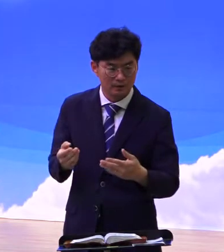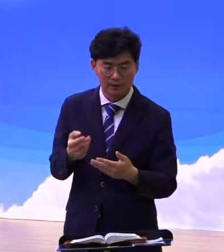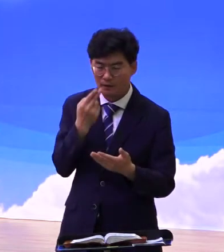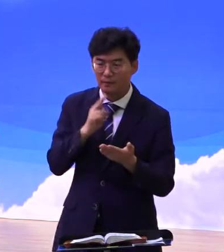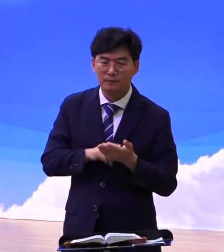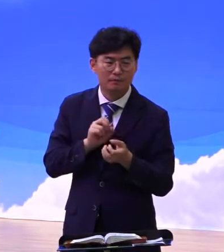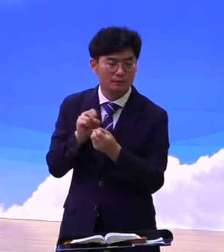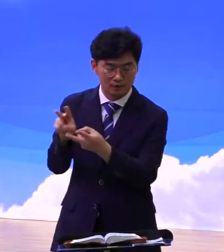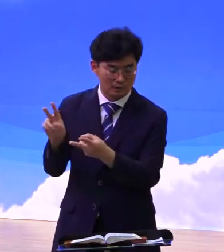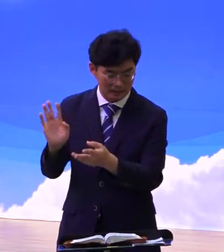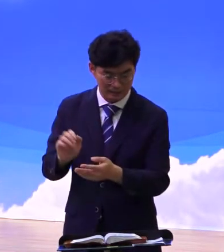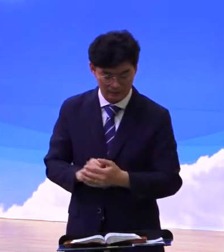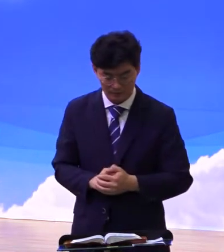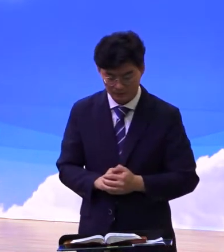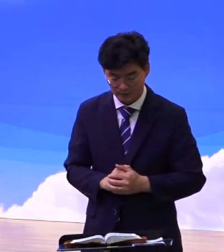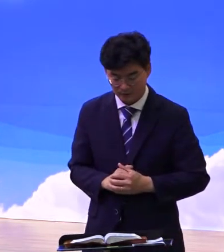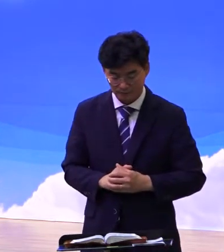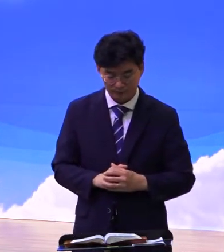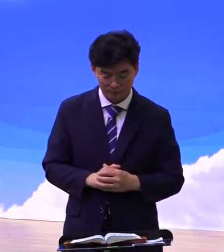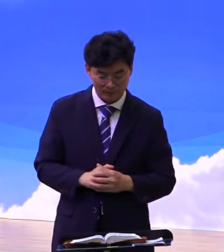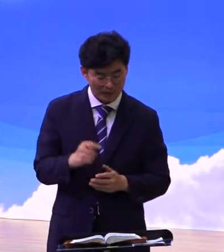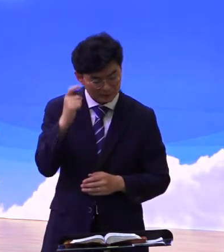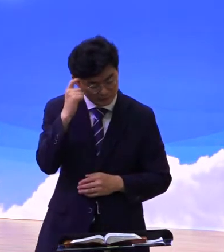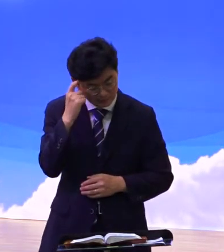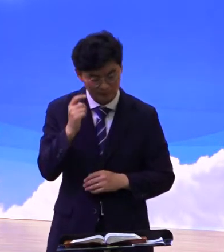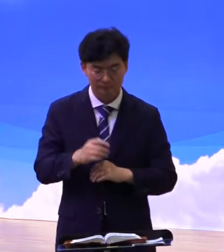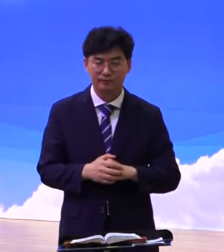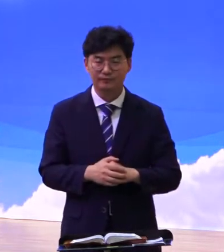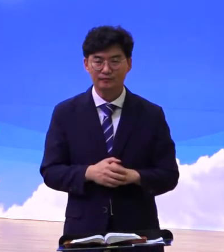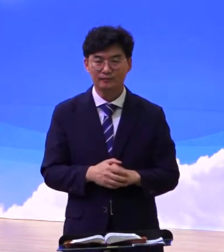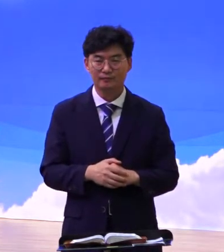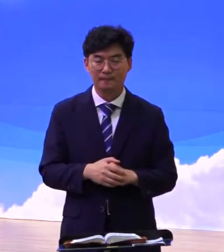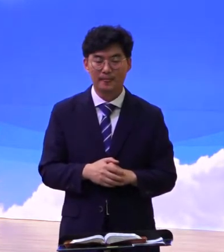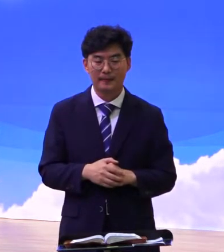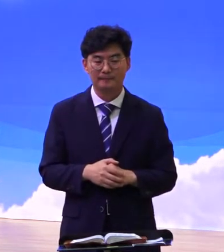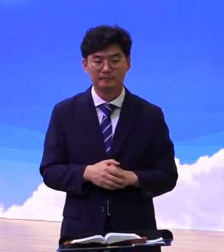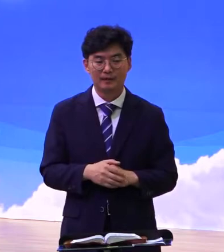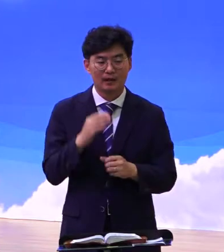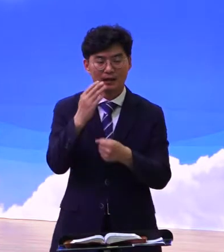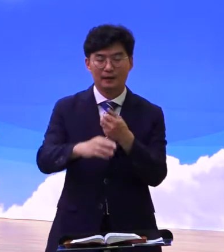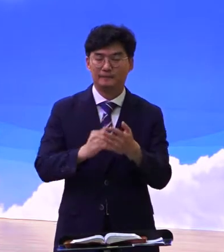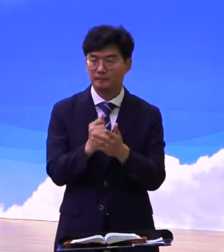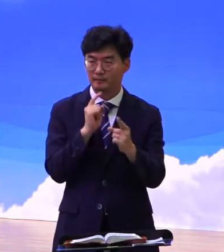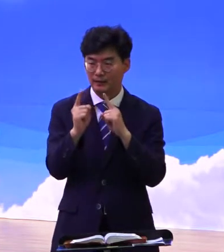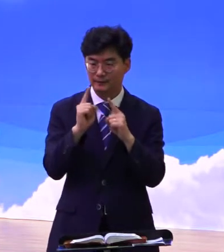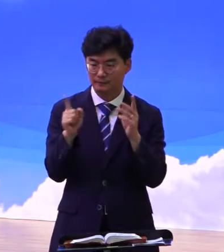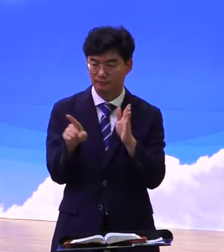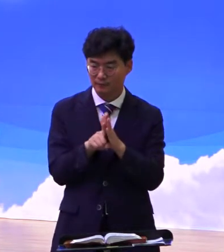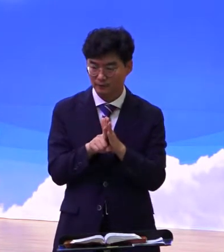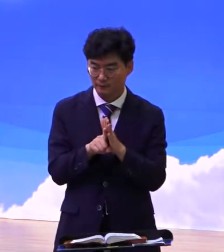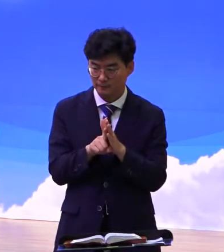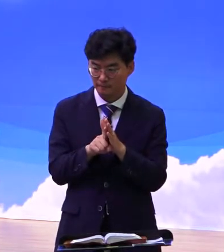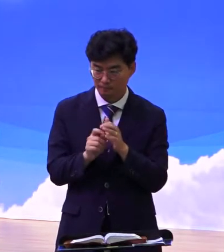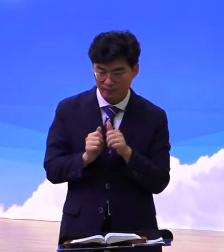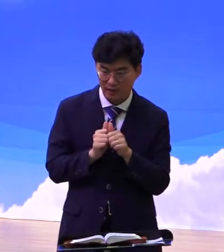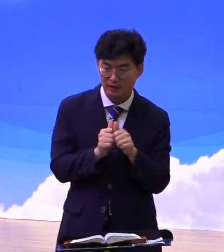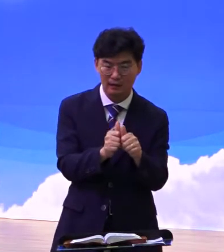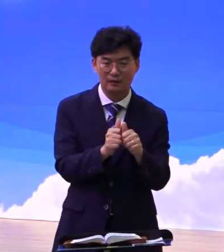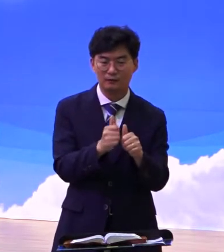질문하고 묵상하고 그래서 깨달은 바 진리를 붙잡고 그 진리를 따라서 살아가는